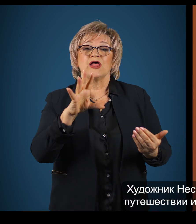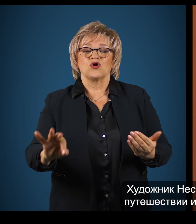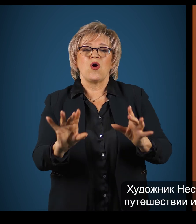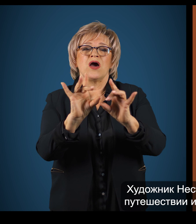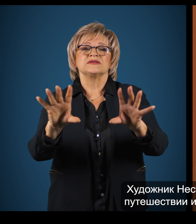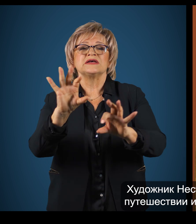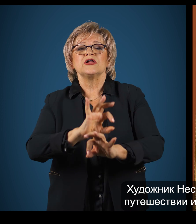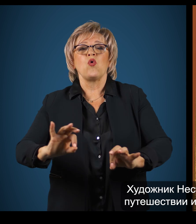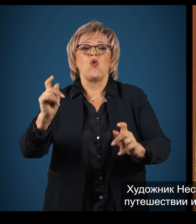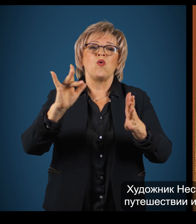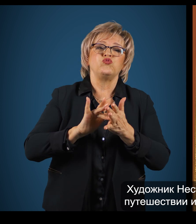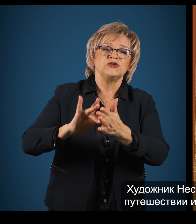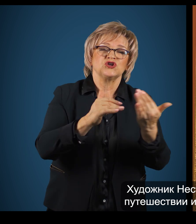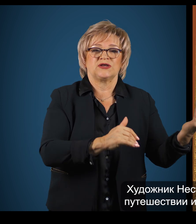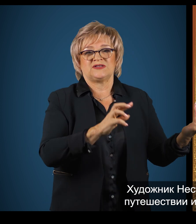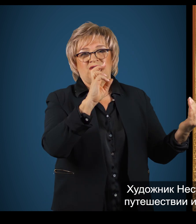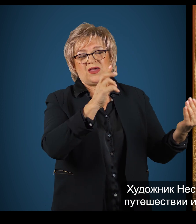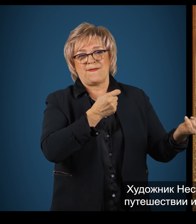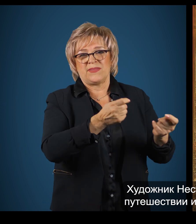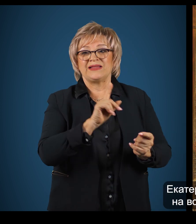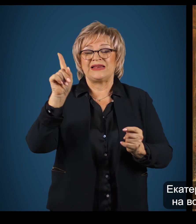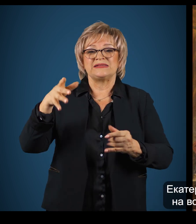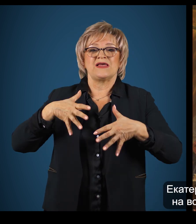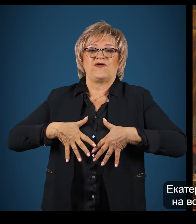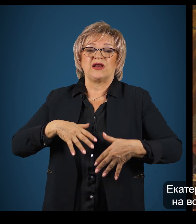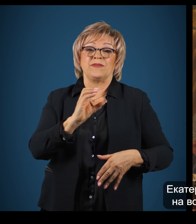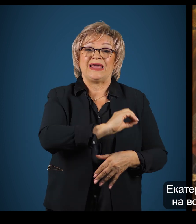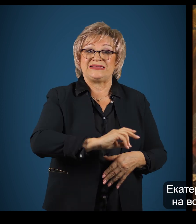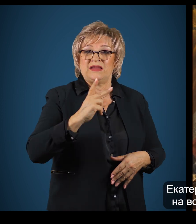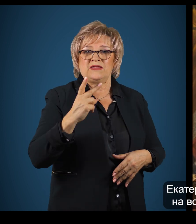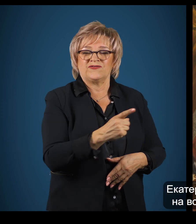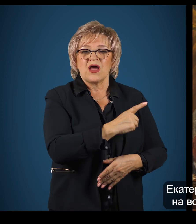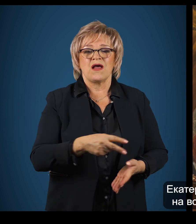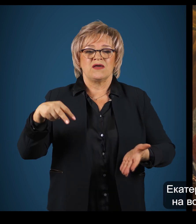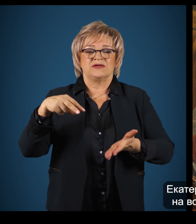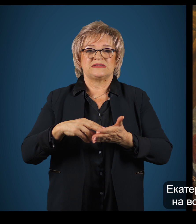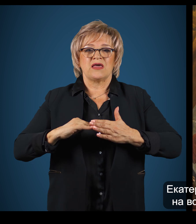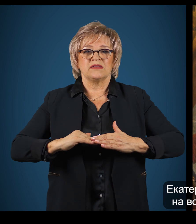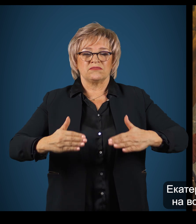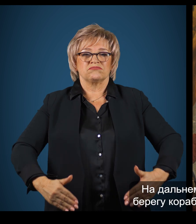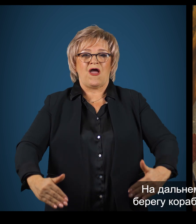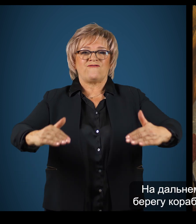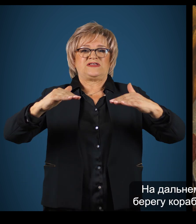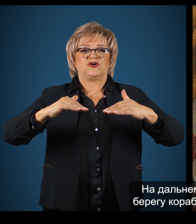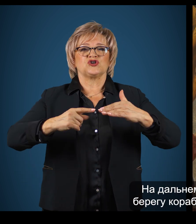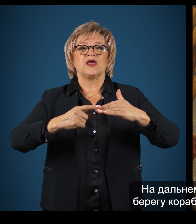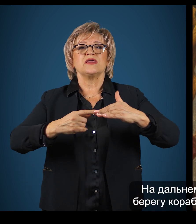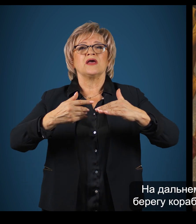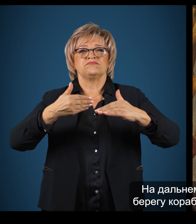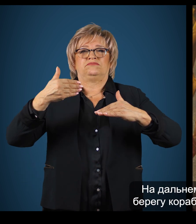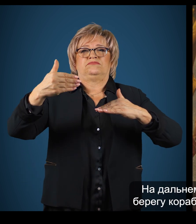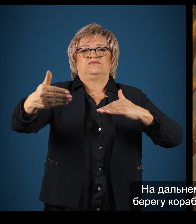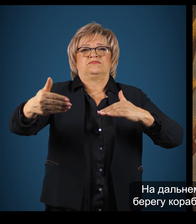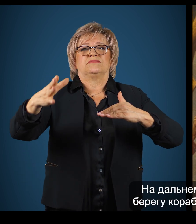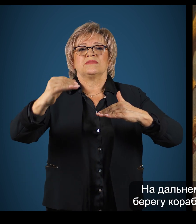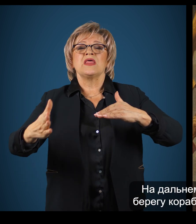рассказал о путешествии Императрицы в Крым Екатерина II стоит на возвышении на дальнем плане